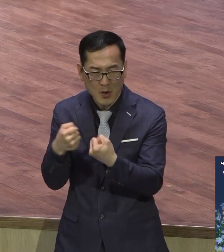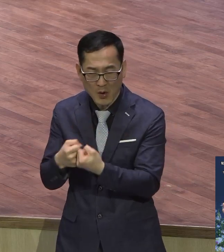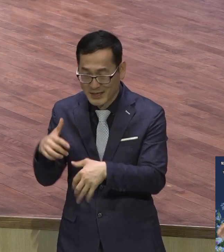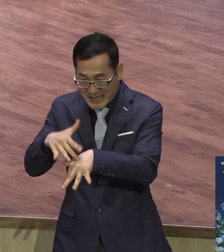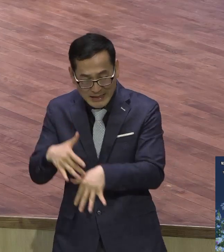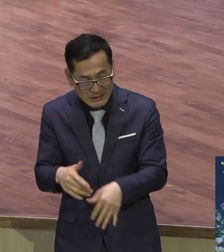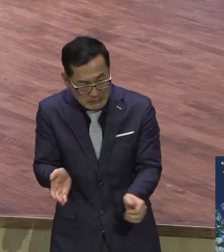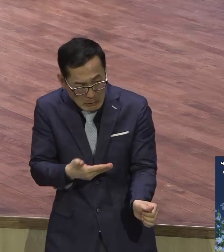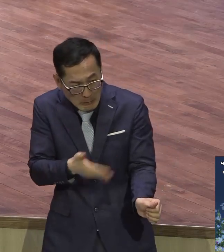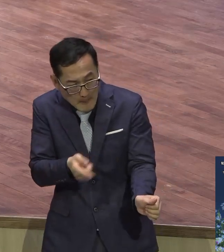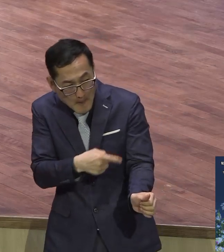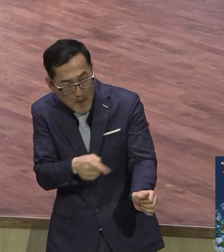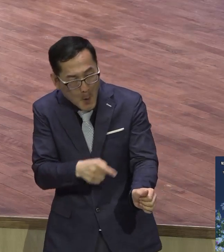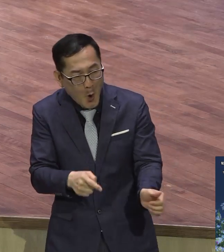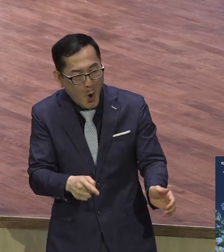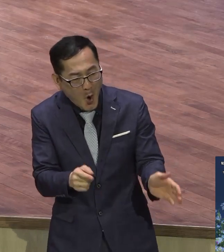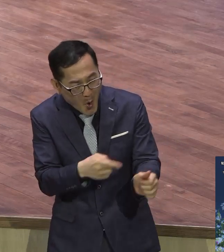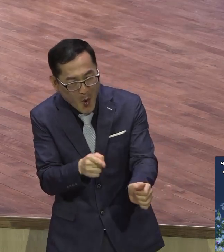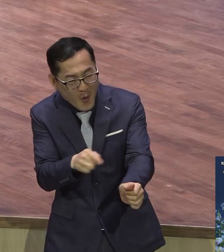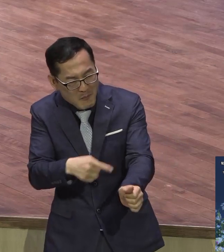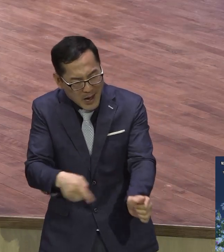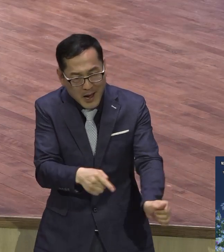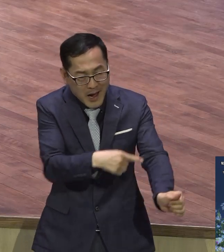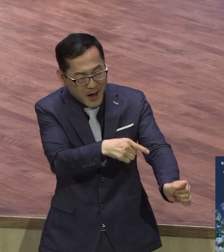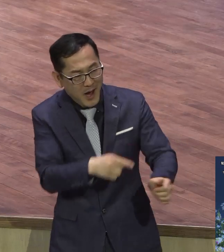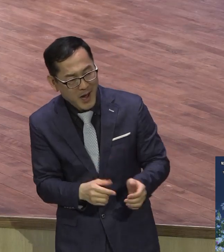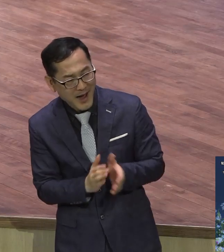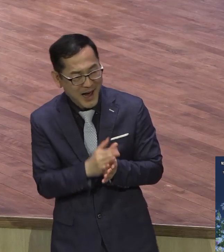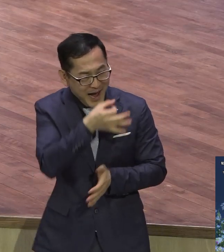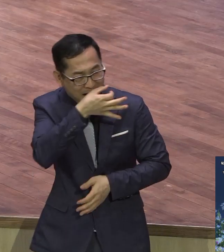사단이. 다 다 피했어요. 교회 마주도 그렇다니까요.